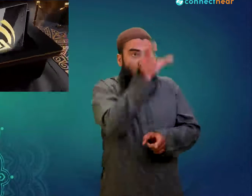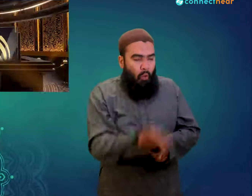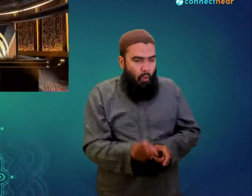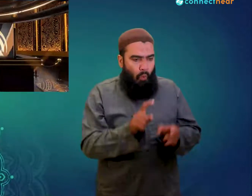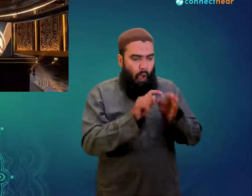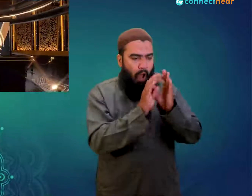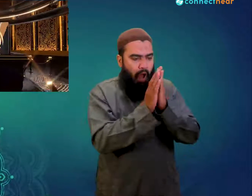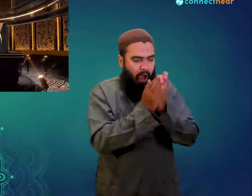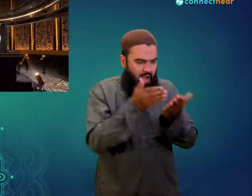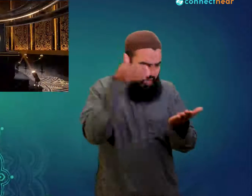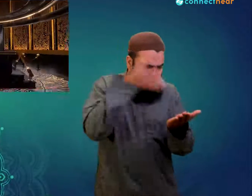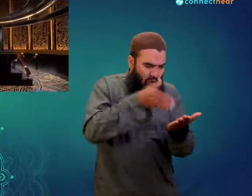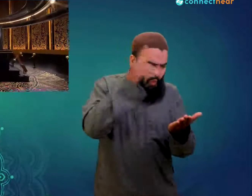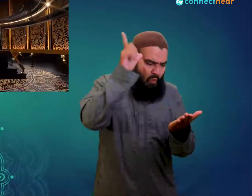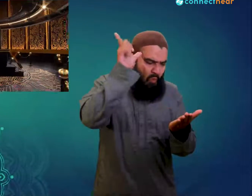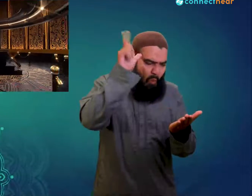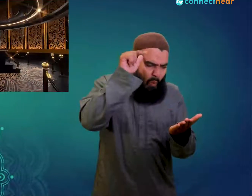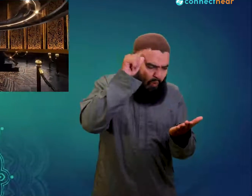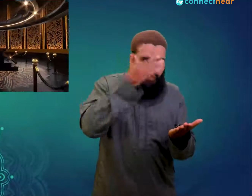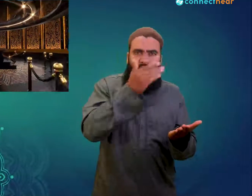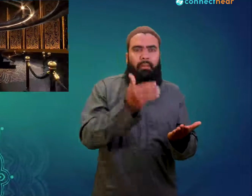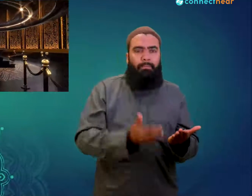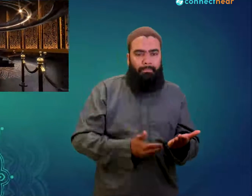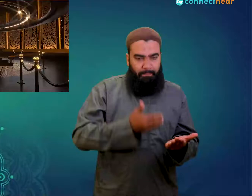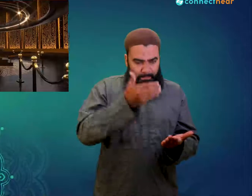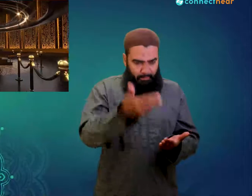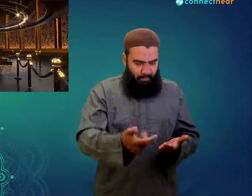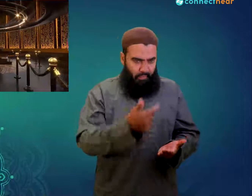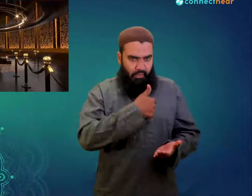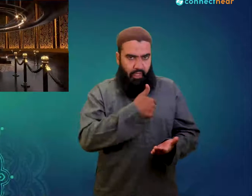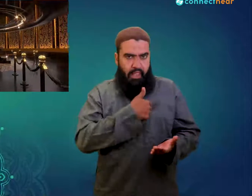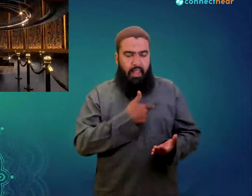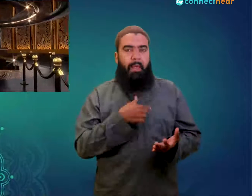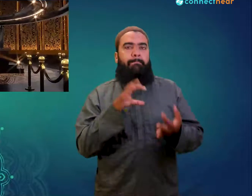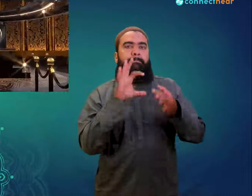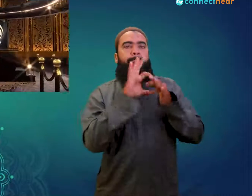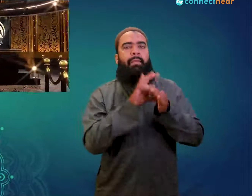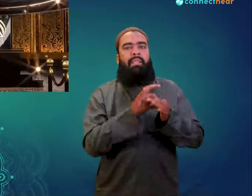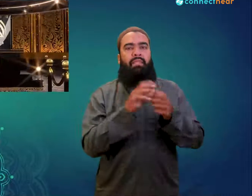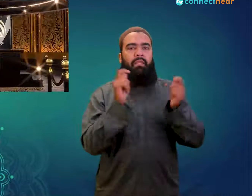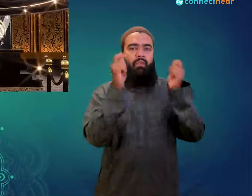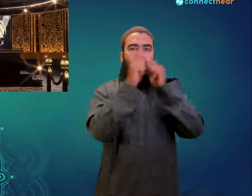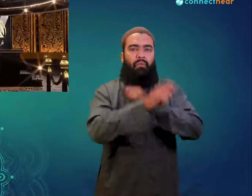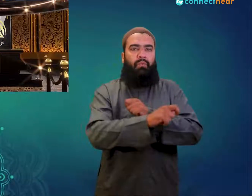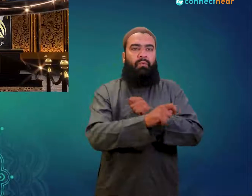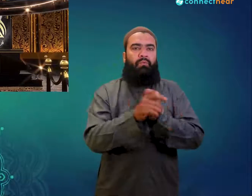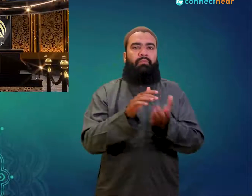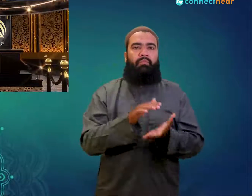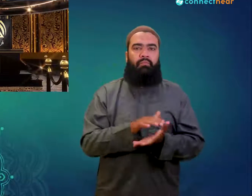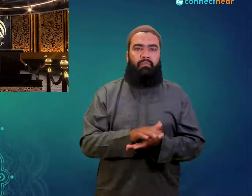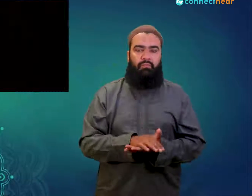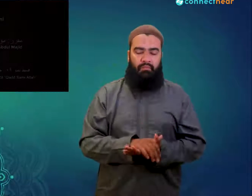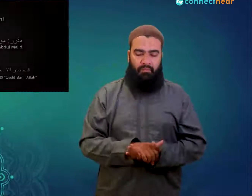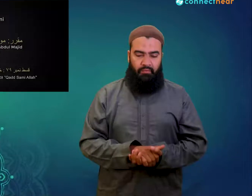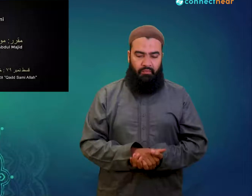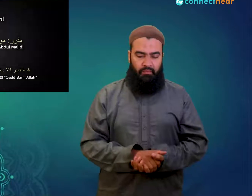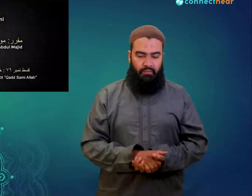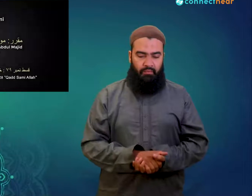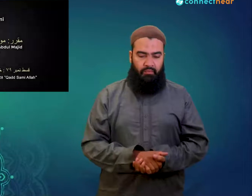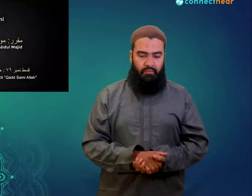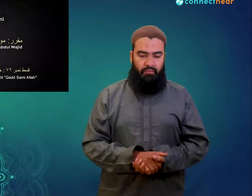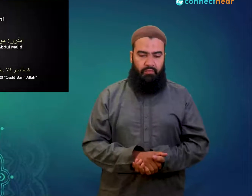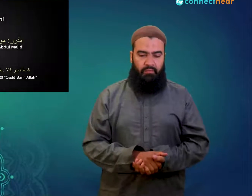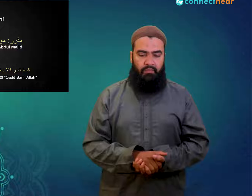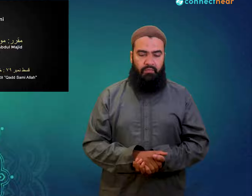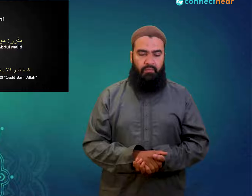اقفالها، تو کیا یہ لوگ قرآن میں غور نہیں کرتے یا دلوں پر قفل لگ رہے ہیں؟